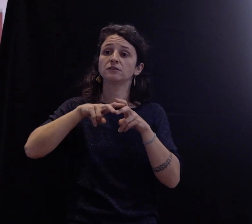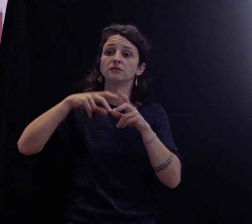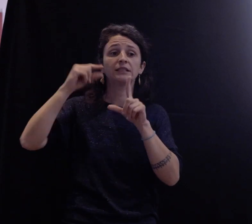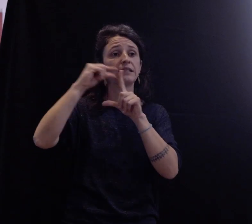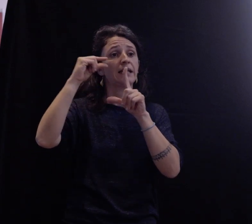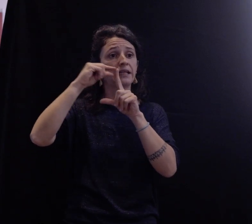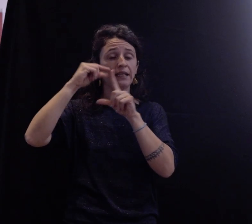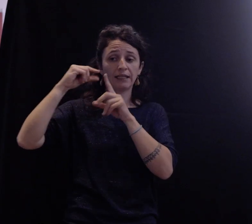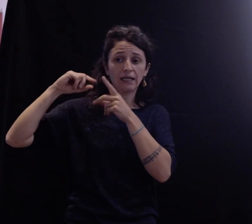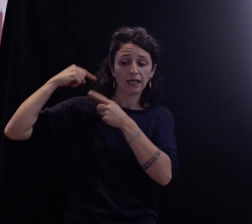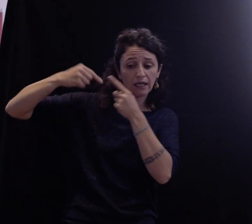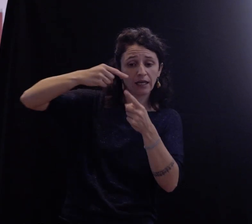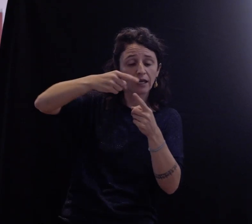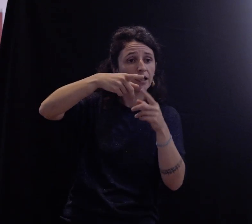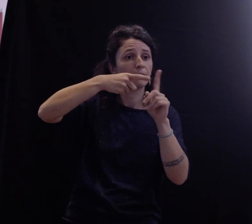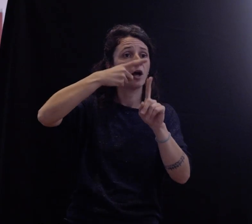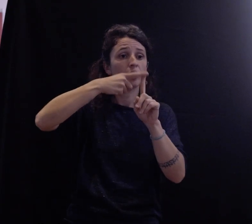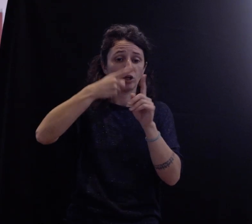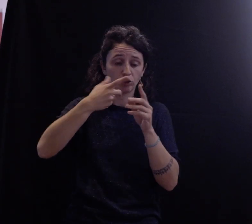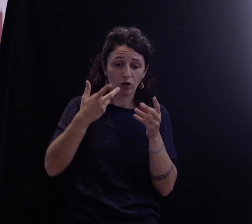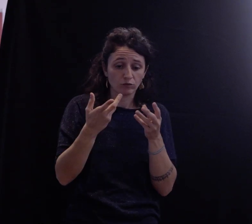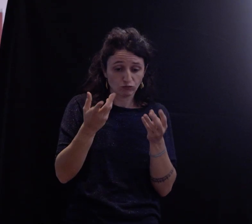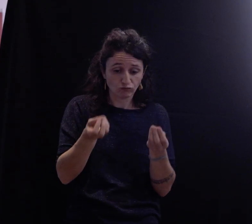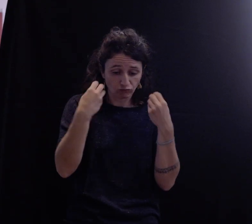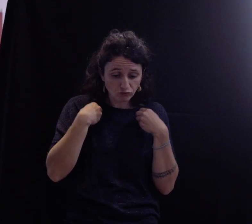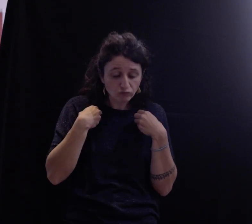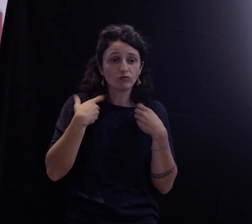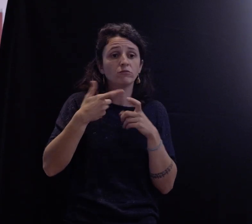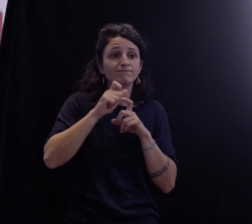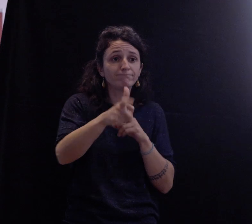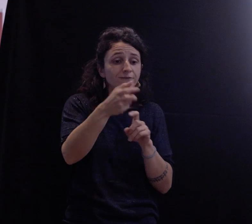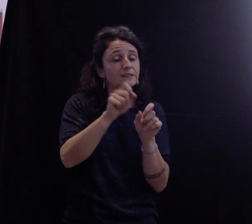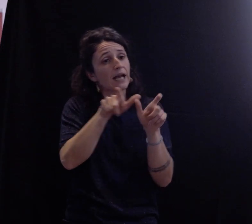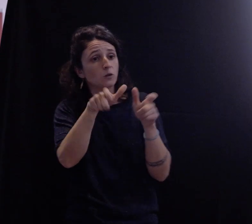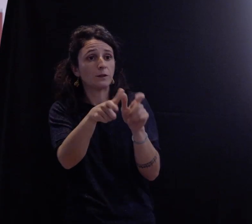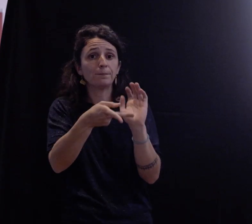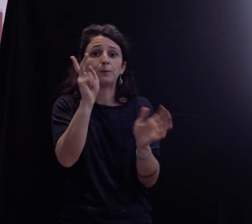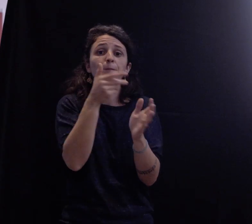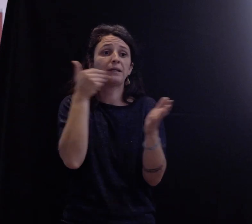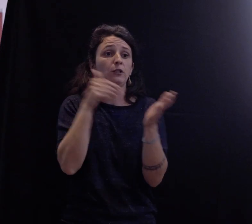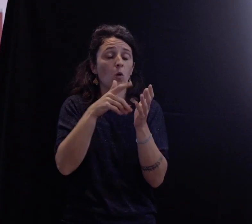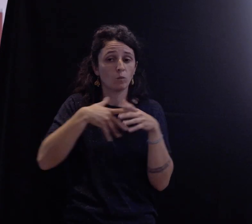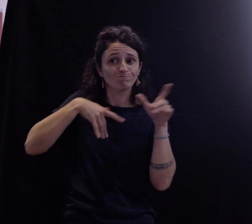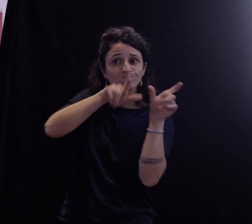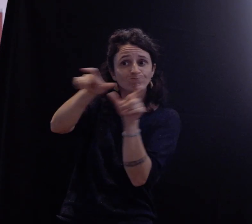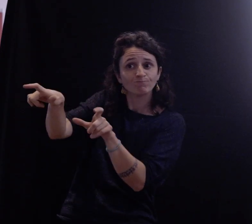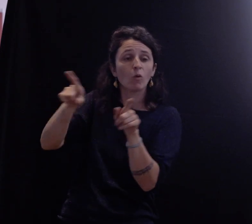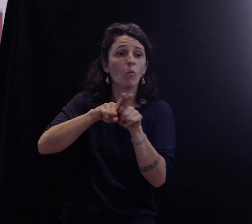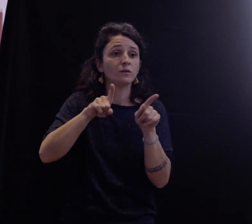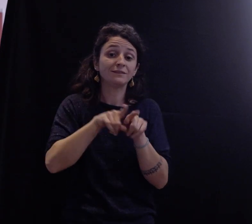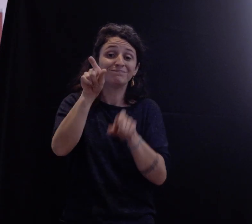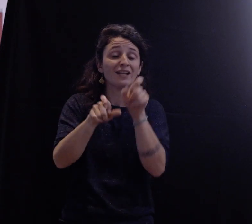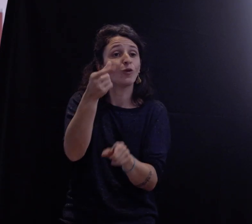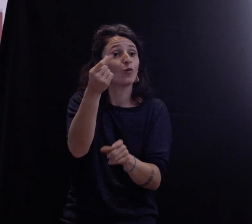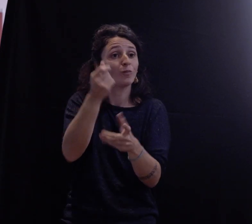le diagnostic et puis éventuellement d'adapter la surveillance médicale. Ça permet de proposer une prise en charge adaptée pour la grossesse selon ce que souhaite le